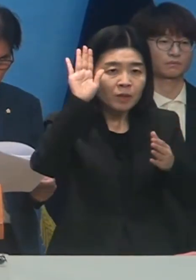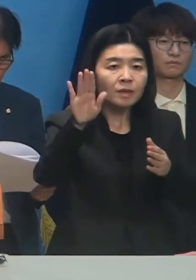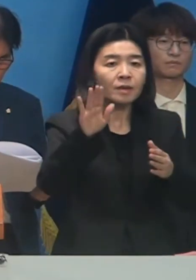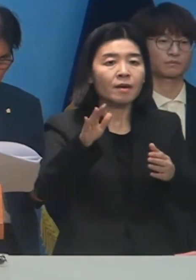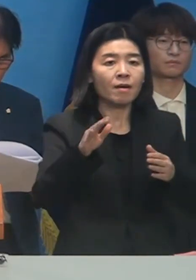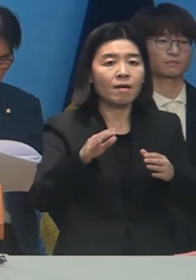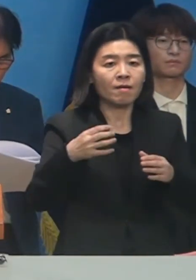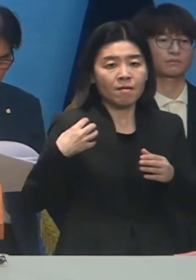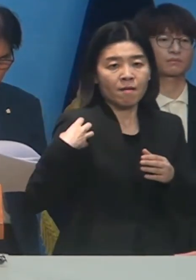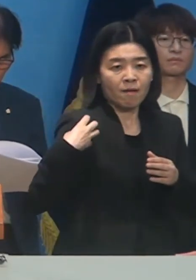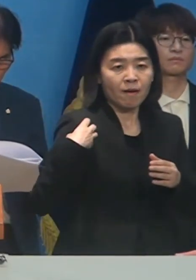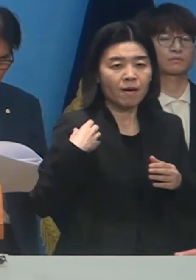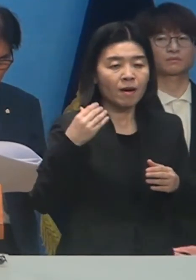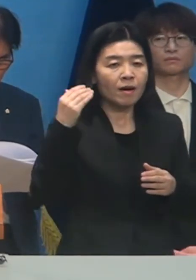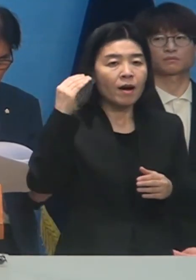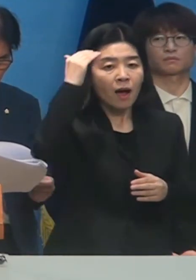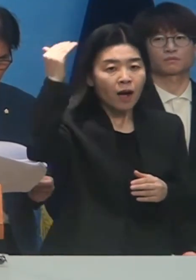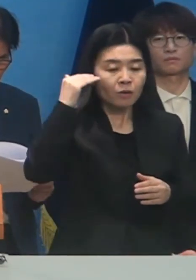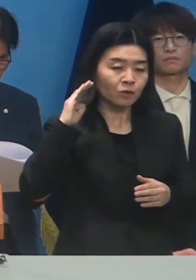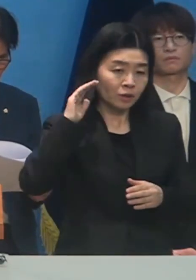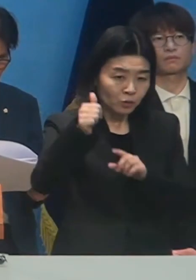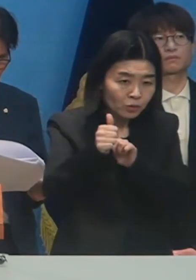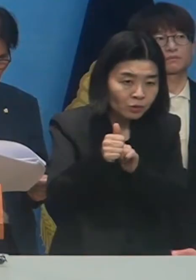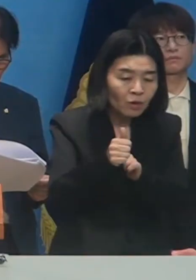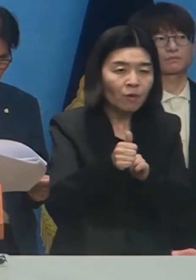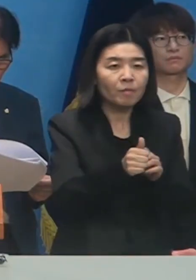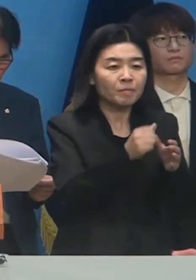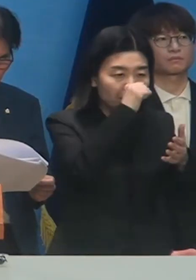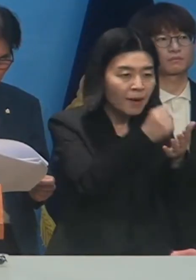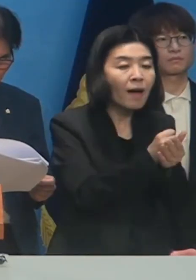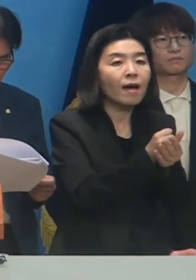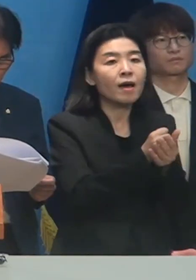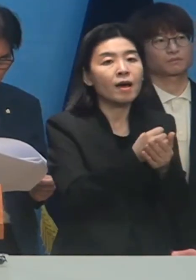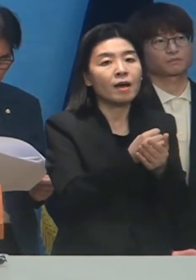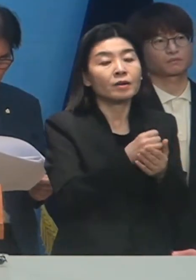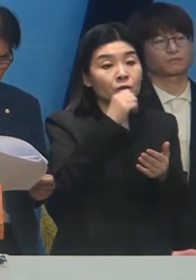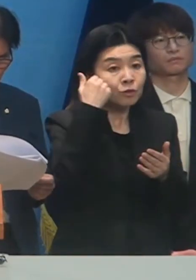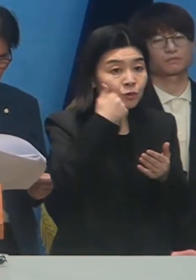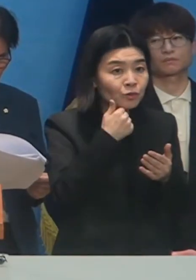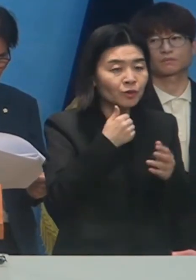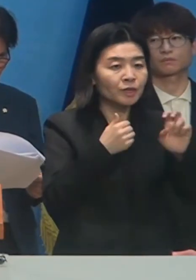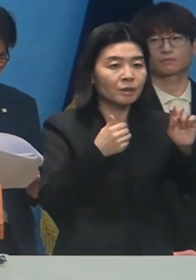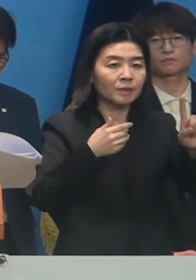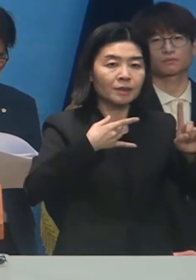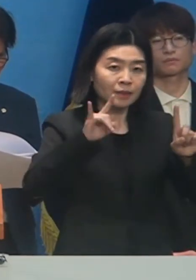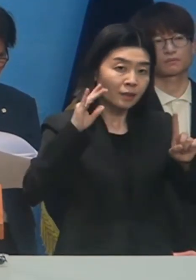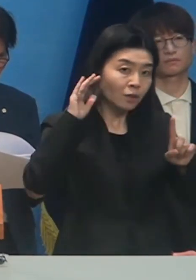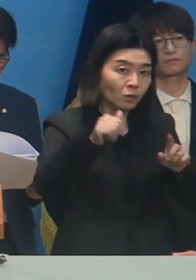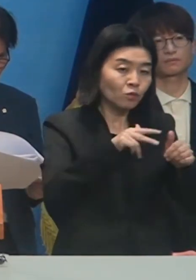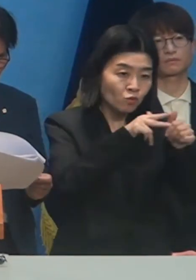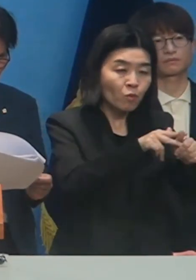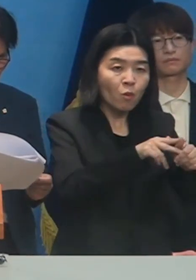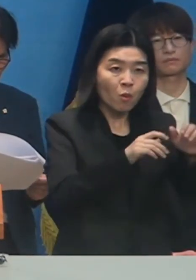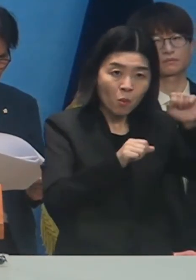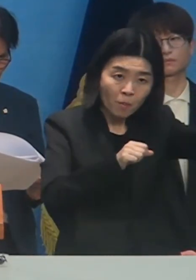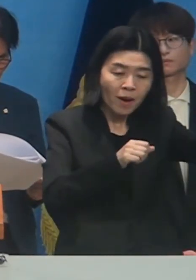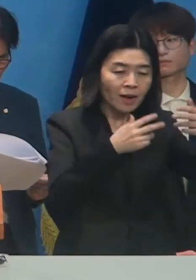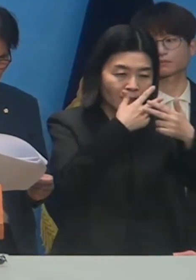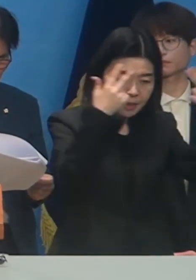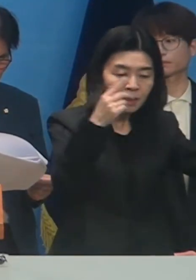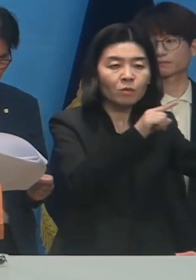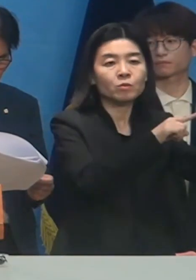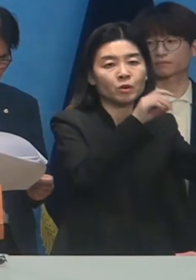열어줄 대한민국의 대통령으로 대한민국의 제21대 대선 후보인 이재명 후보를 지지합니다.